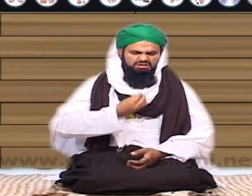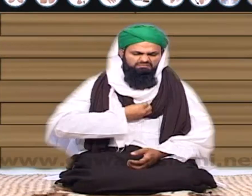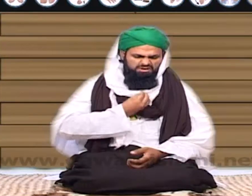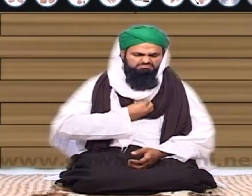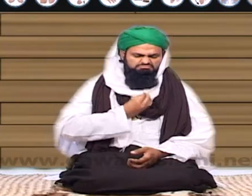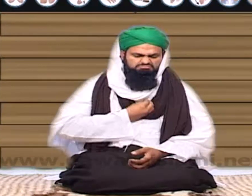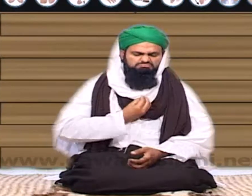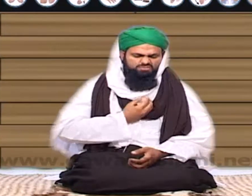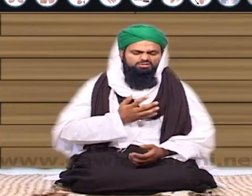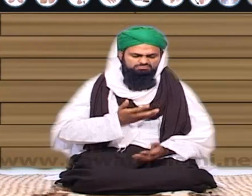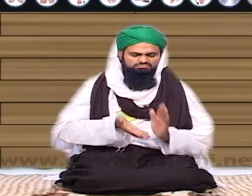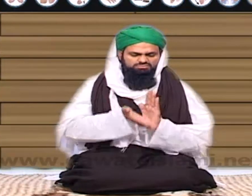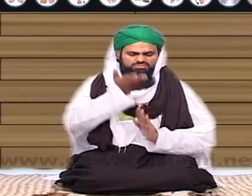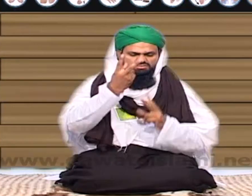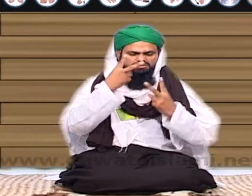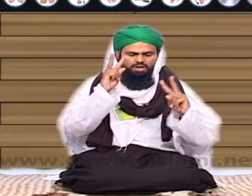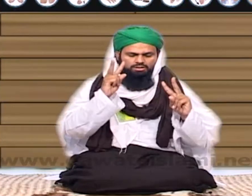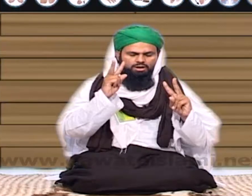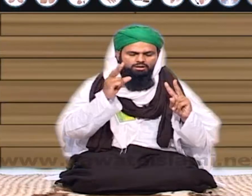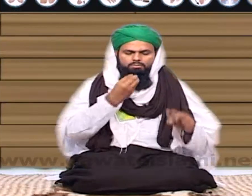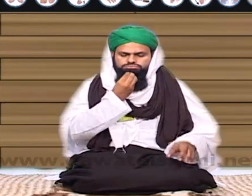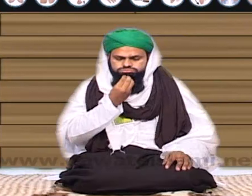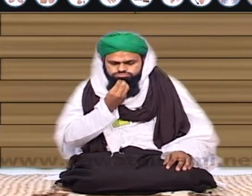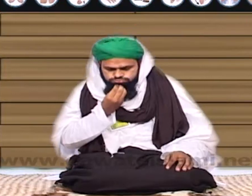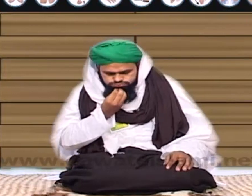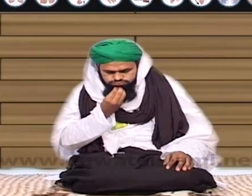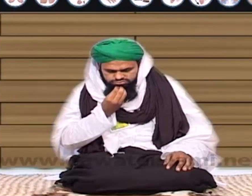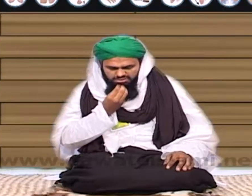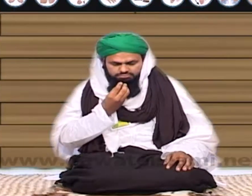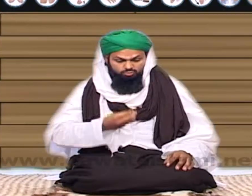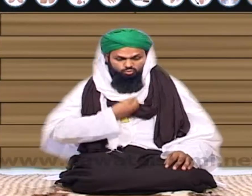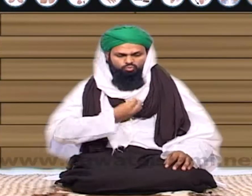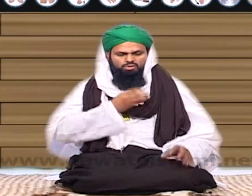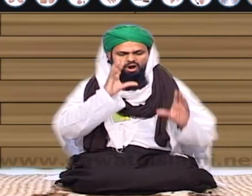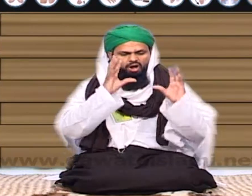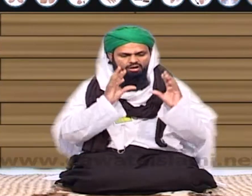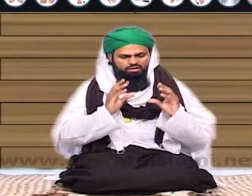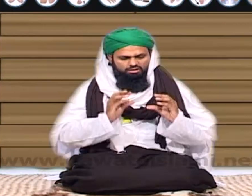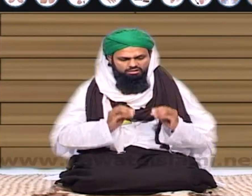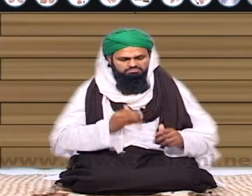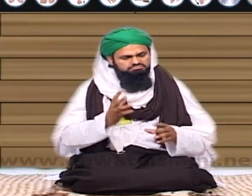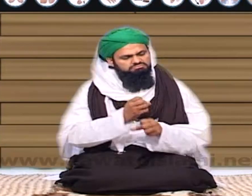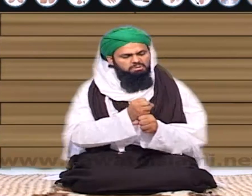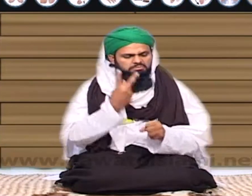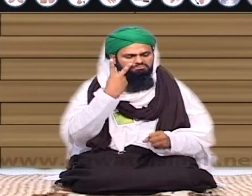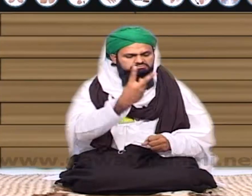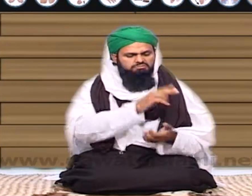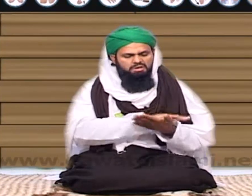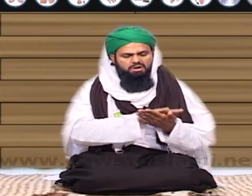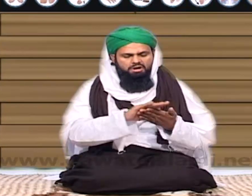توانا ہوتا ہے، تو اس کو مطلب امنگیں شہوتیں زیادہ ہوتی ہیں۔ اس کے برخلاف بڑھاپے میں وہ چیزیں نہیں ہوتی کہ آدمی سب کچھ